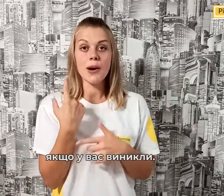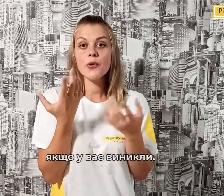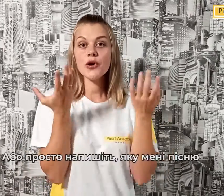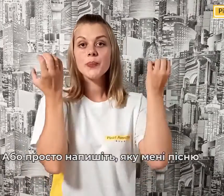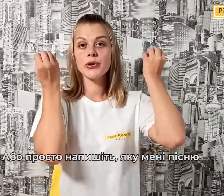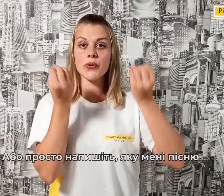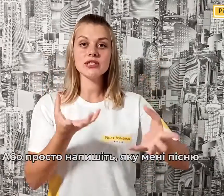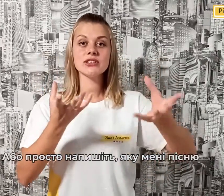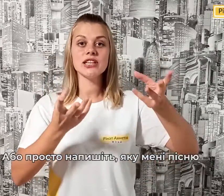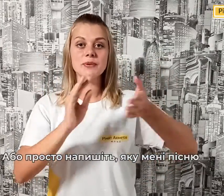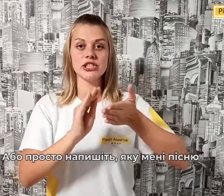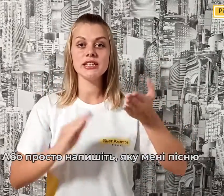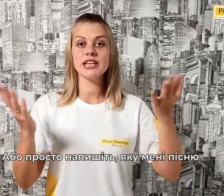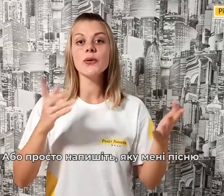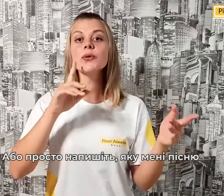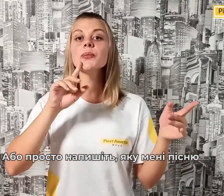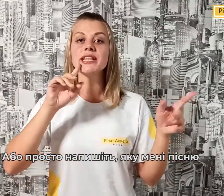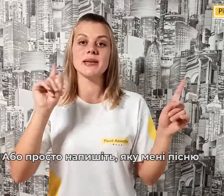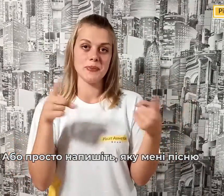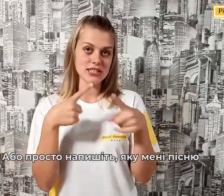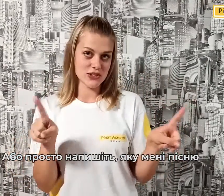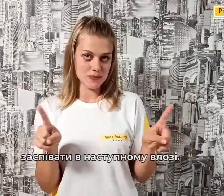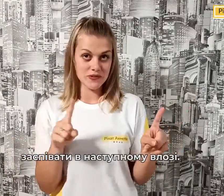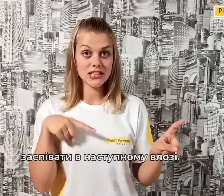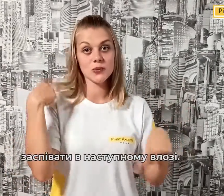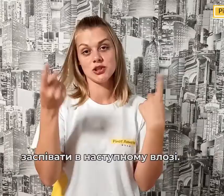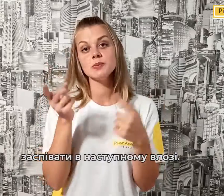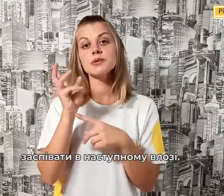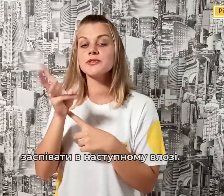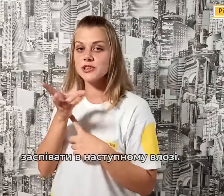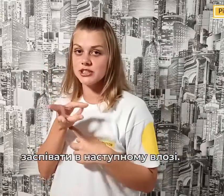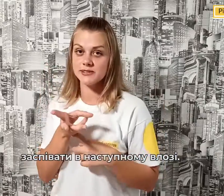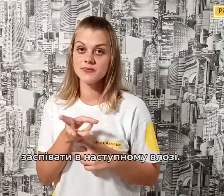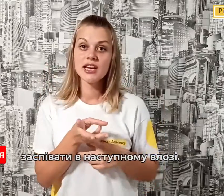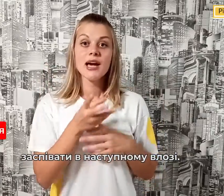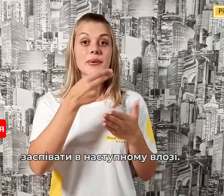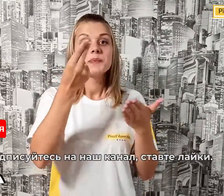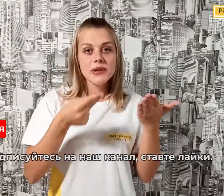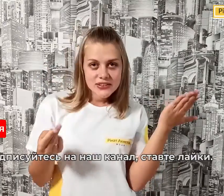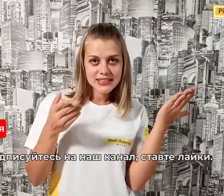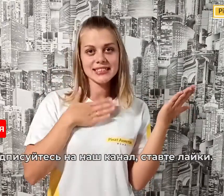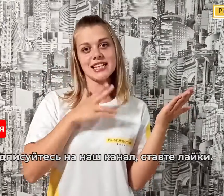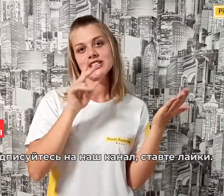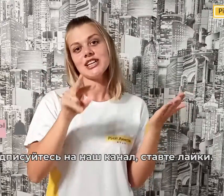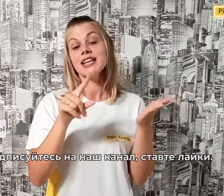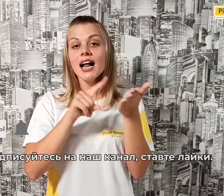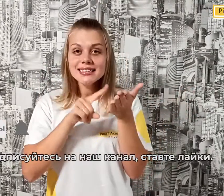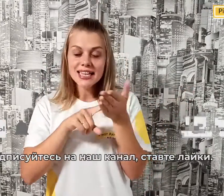Або просто напишіть, яку мені пісню заспівати у наступному влозі. Підписуйтесь на наш канал,